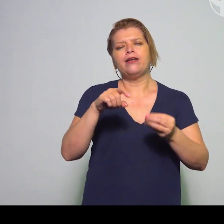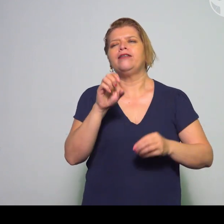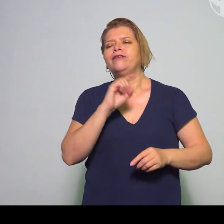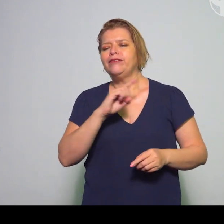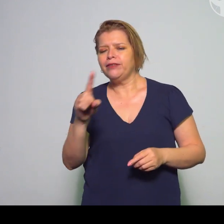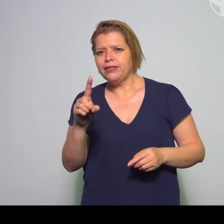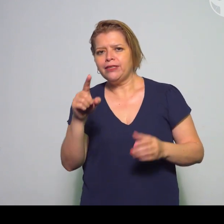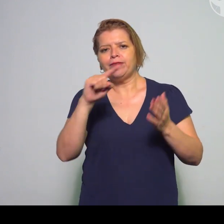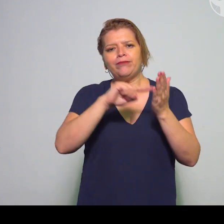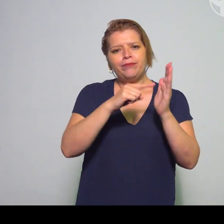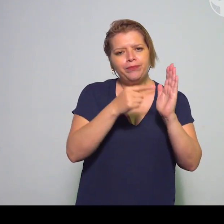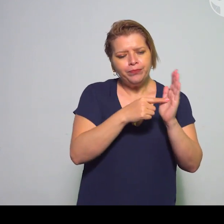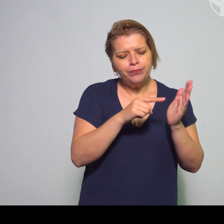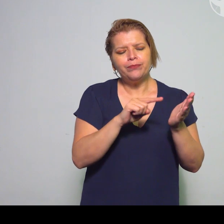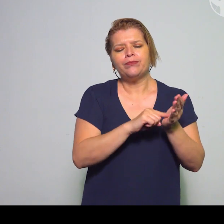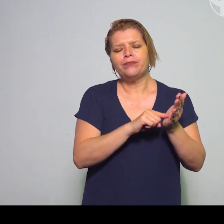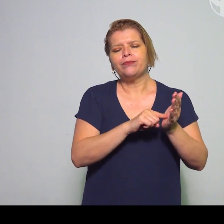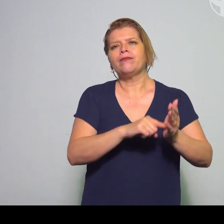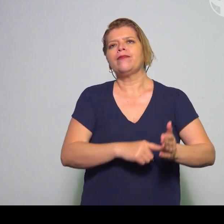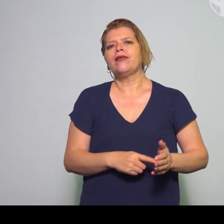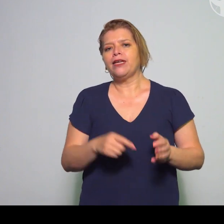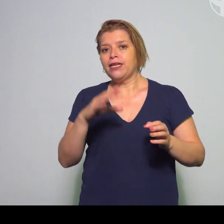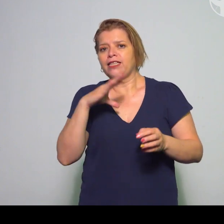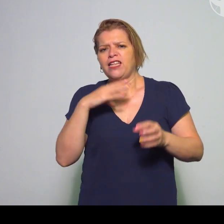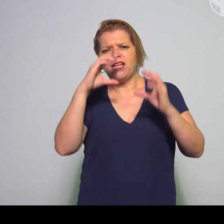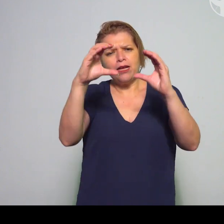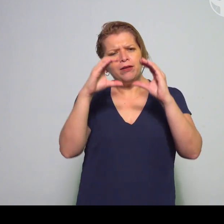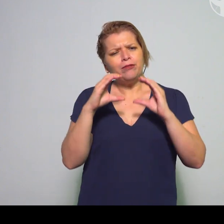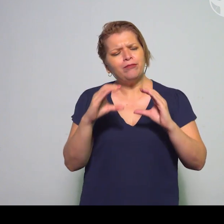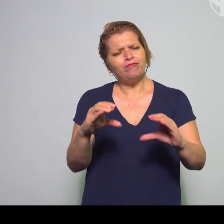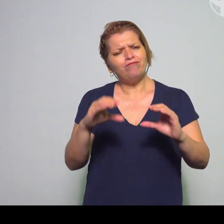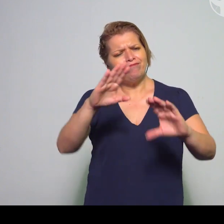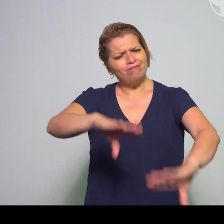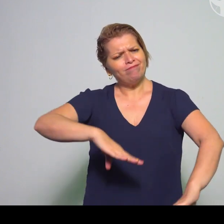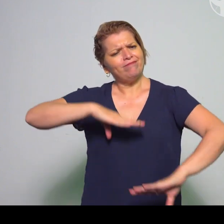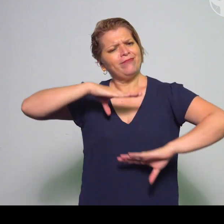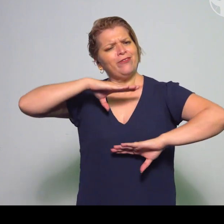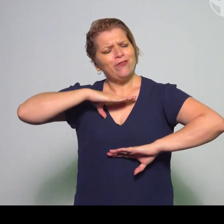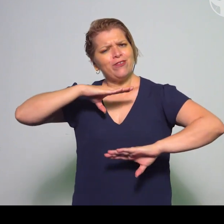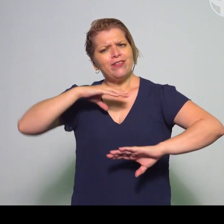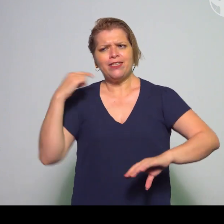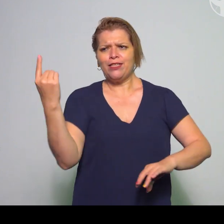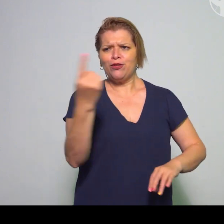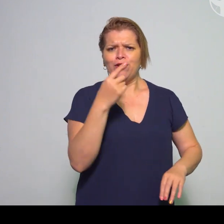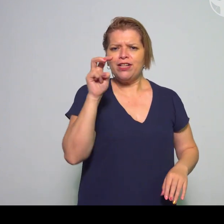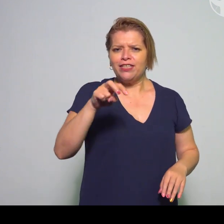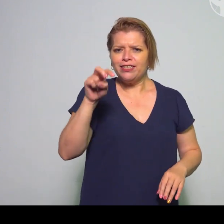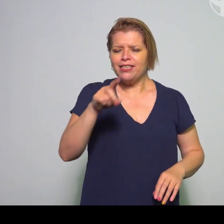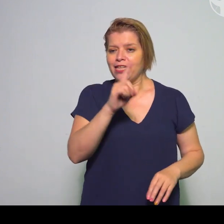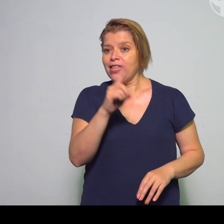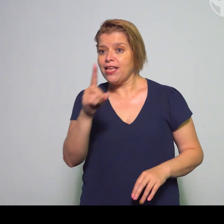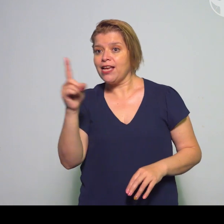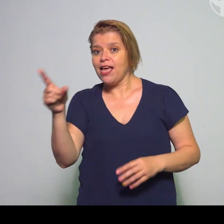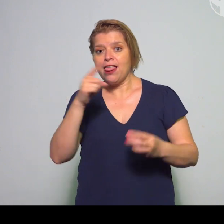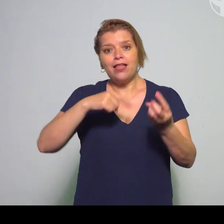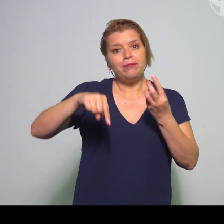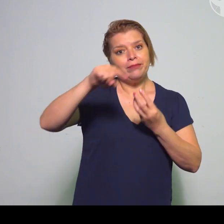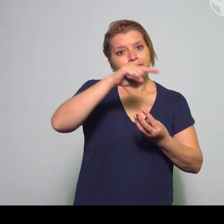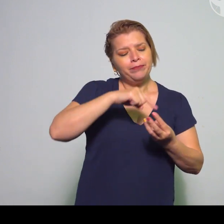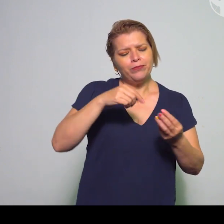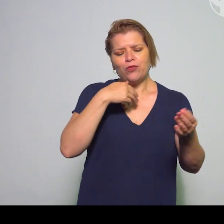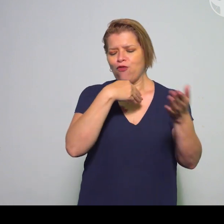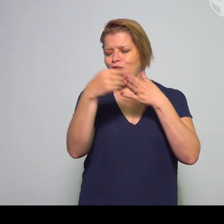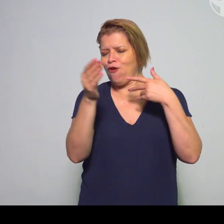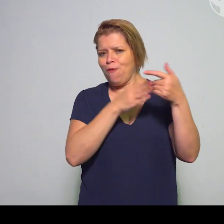familia es aquella, una familia funcional, es aquella que tiene la capacidad de satisfacer todas las necesidades de